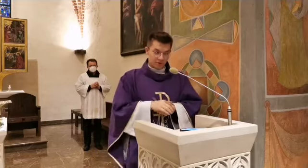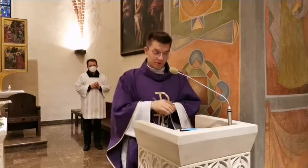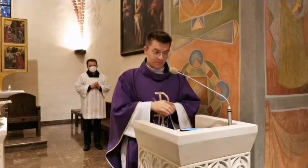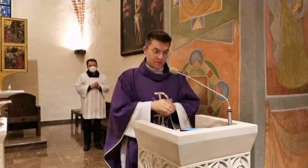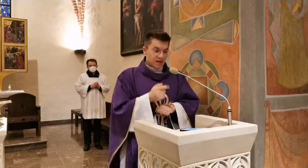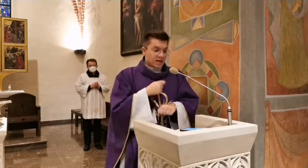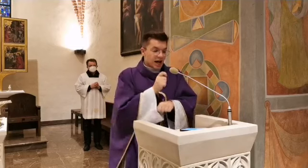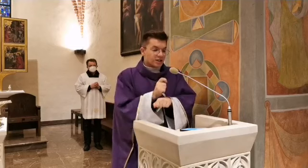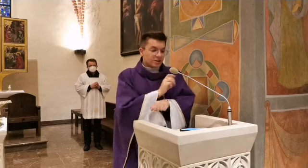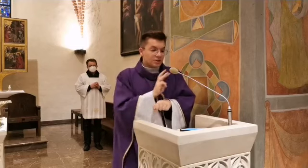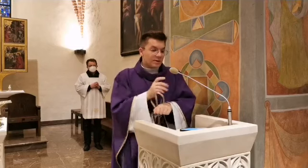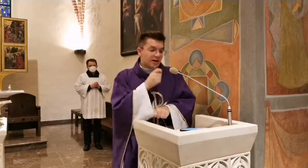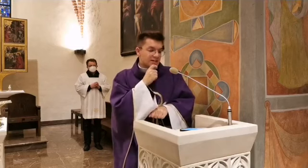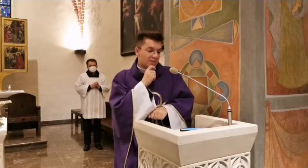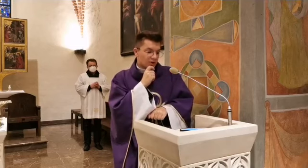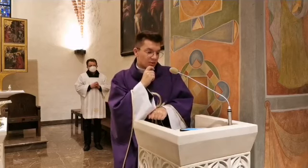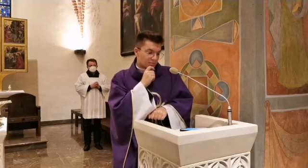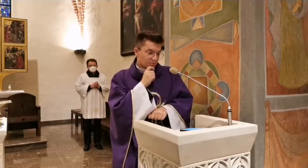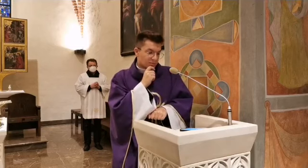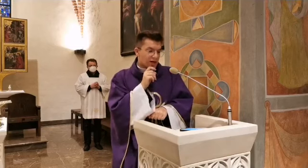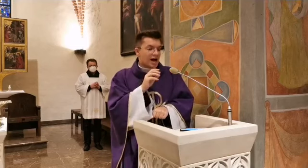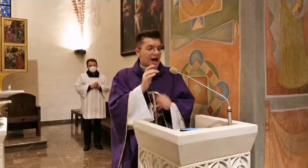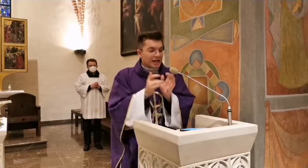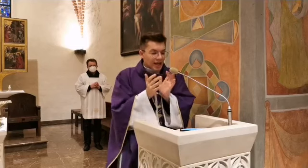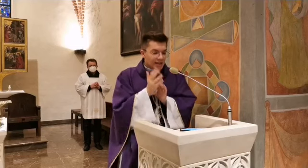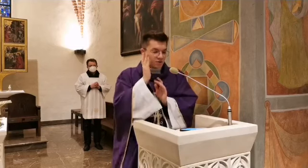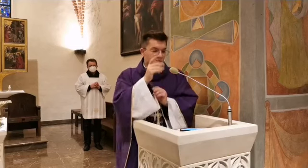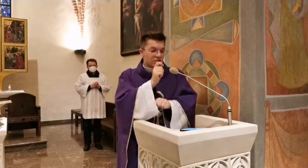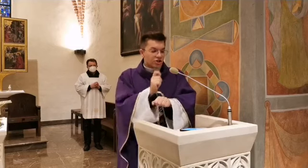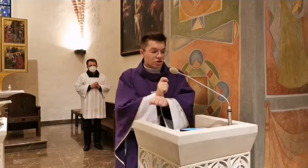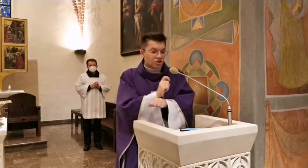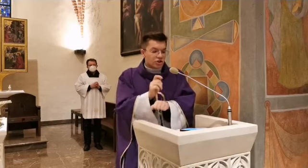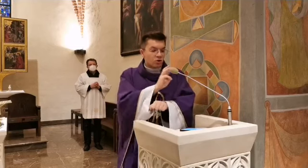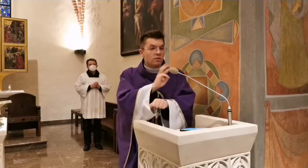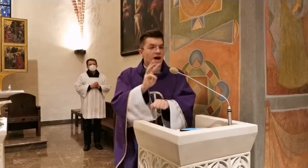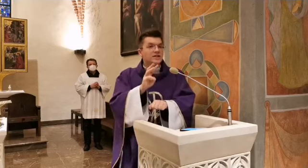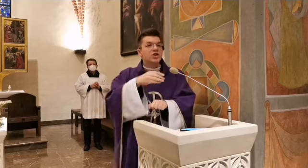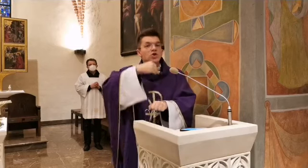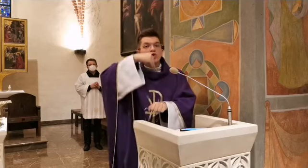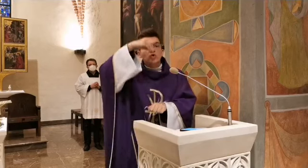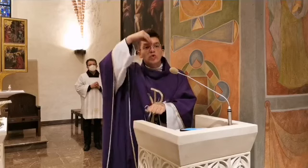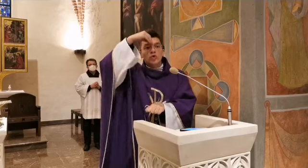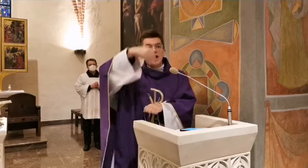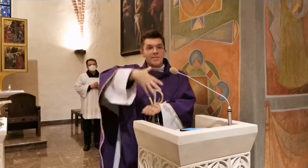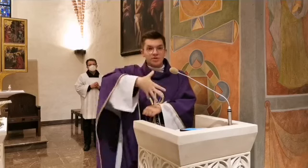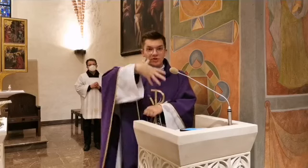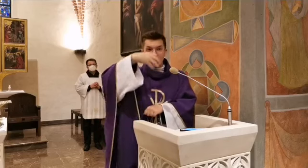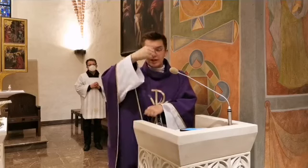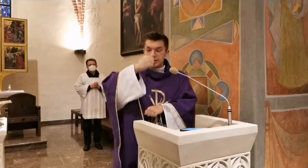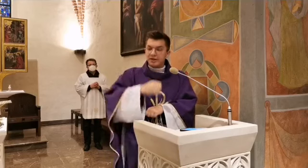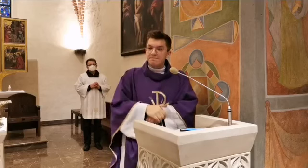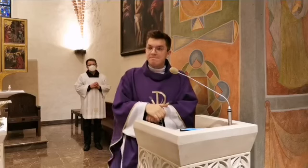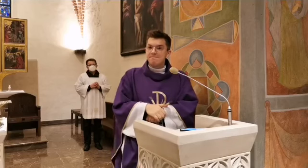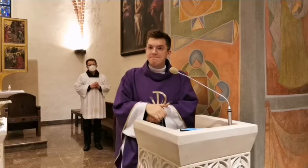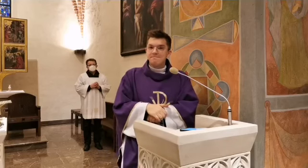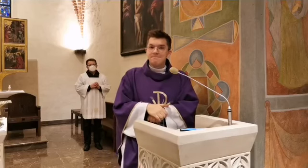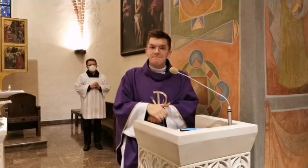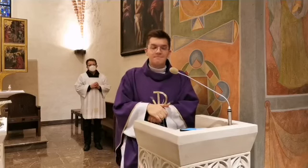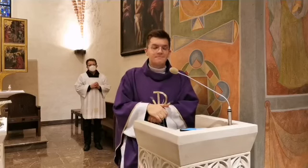prawdziwym Bogiem. Ja chrzciłem was wodą, a Jezus będzie chrzcił was Duchem